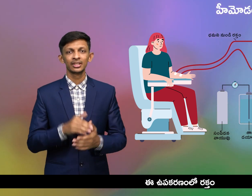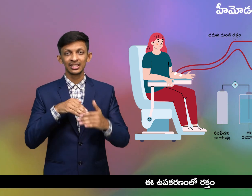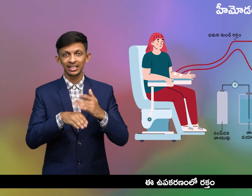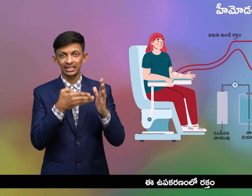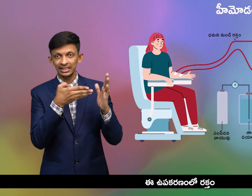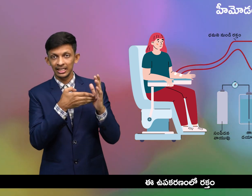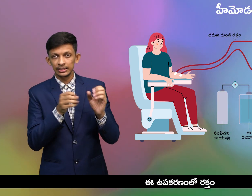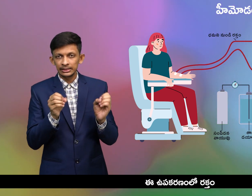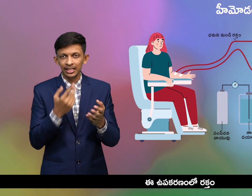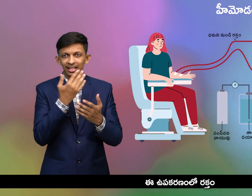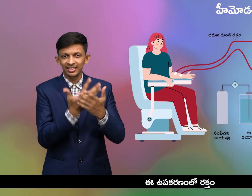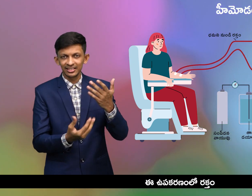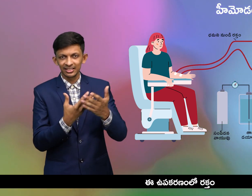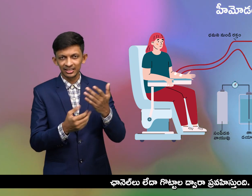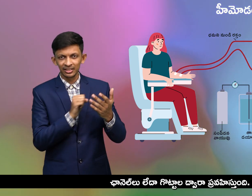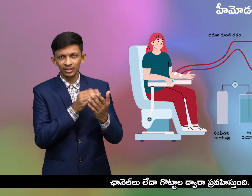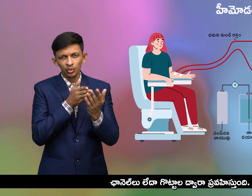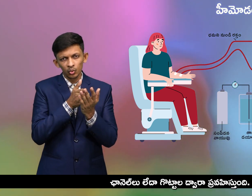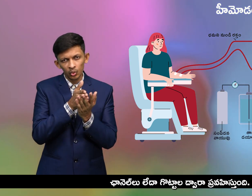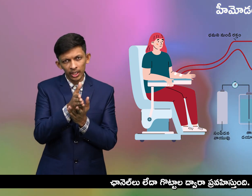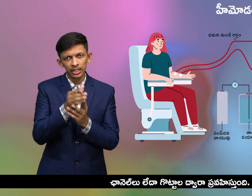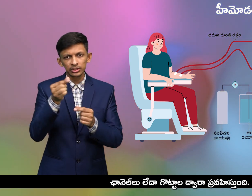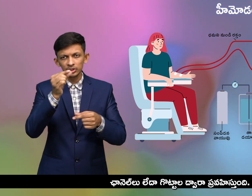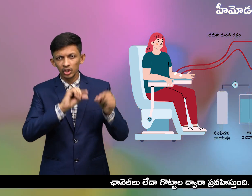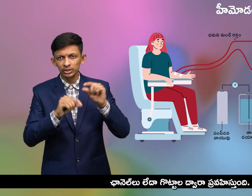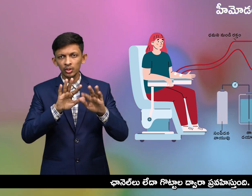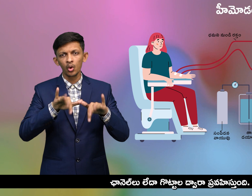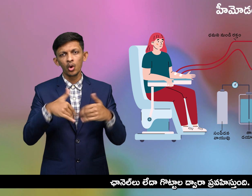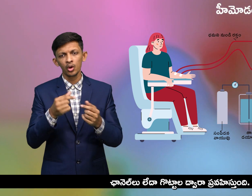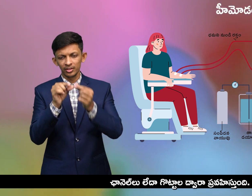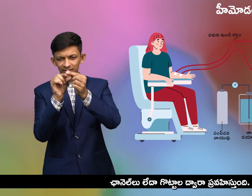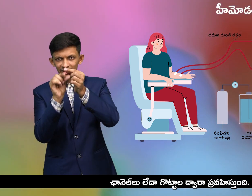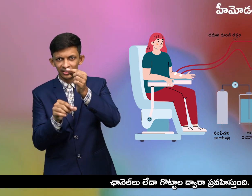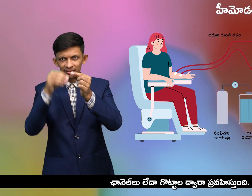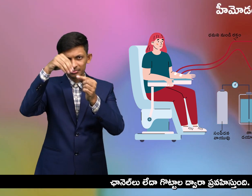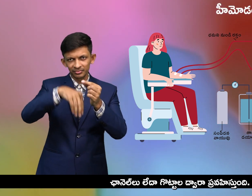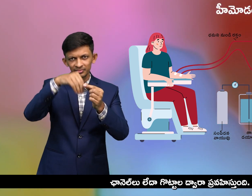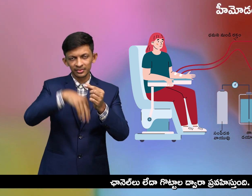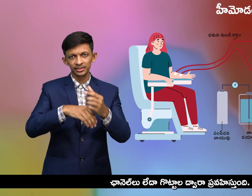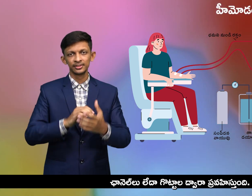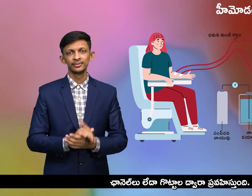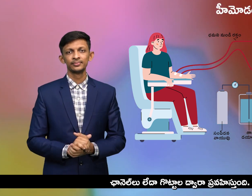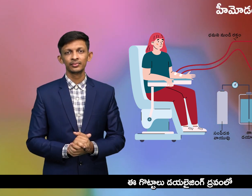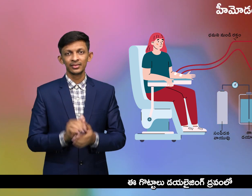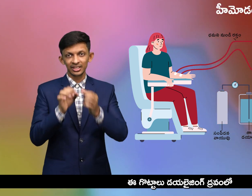ఈ ఉపకరణంలో రక్తం ఛానెళ్ళు లేదా గొట్టాల ద్వారా ప్రవహిస్తుంది. ఈ